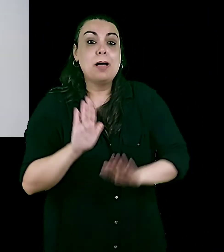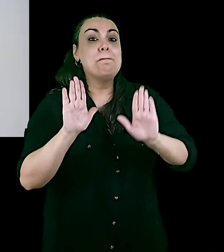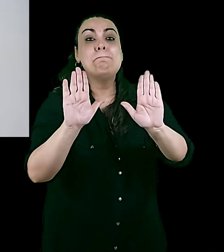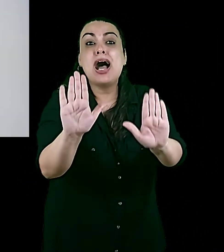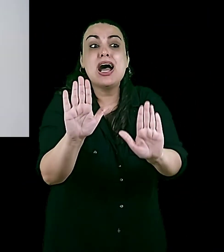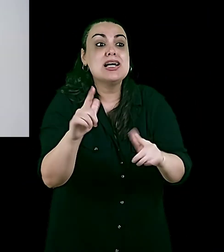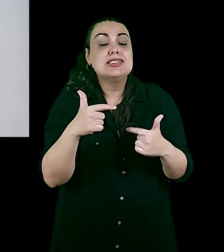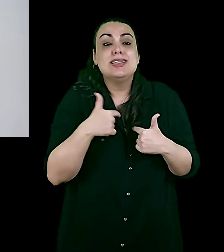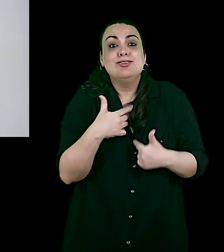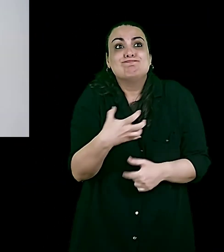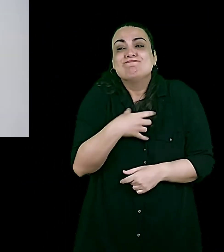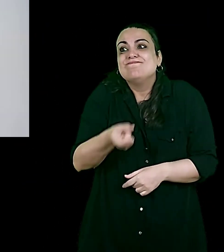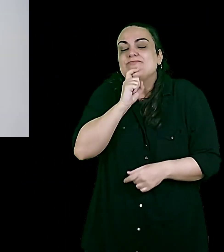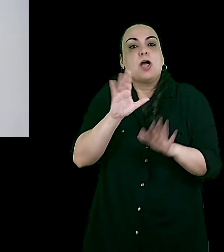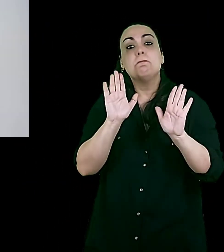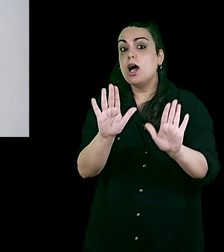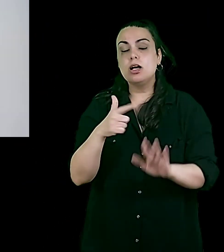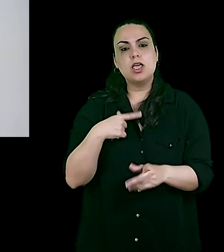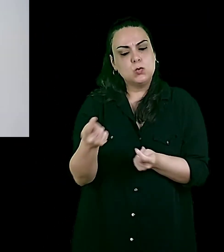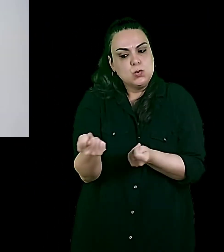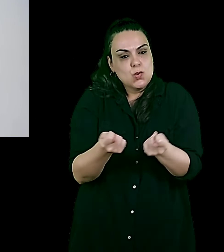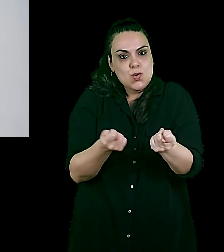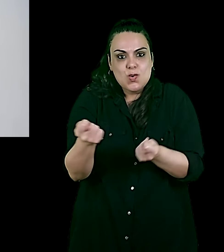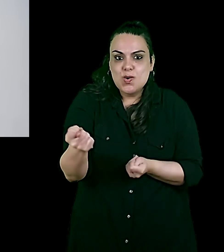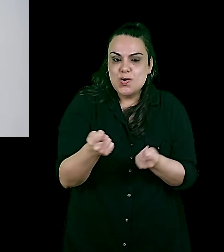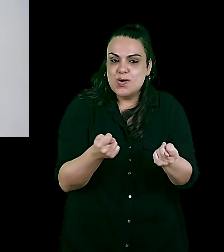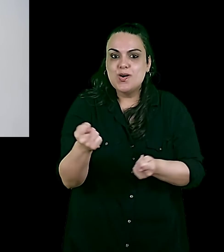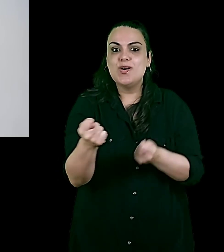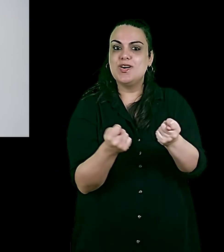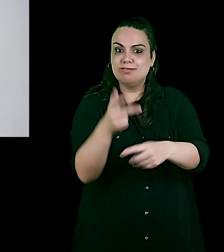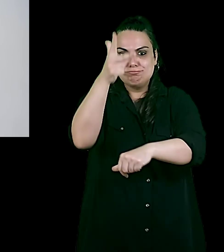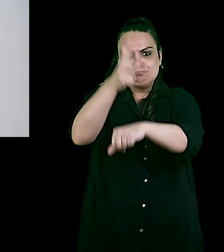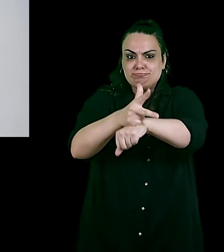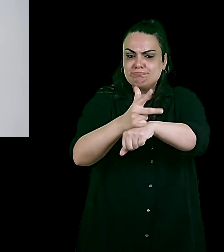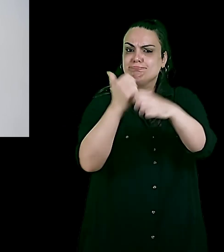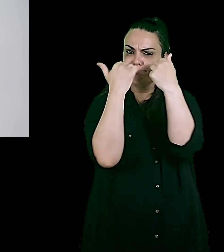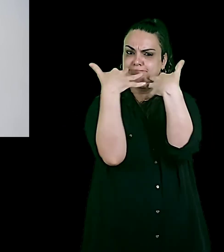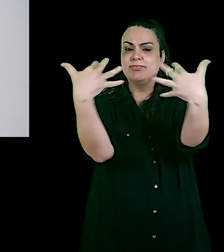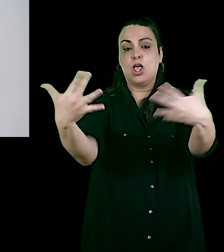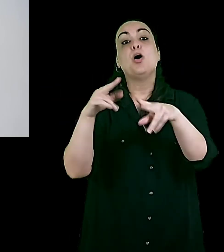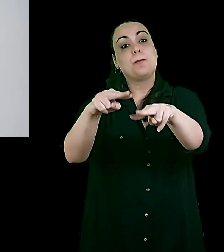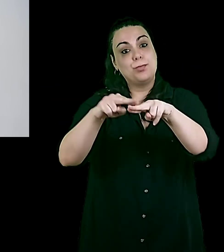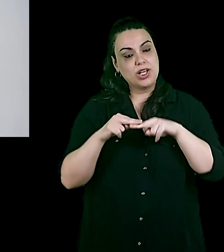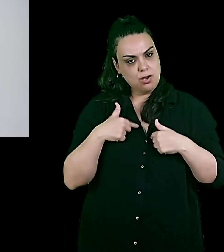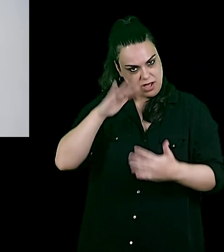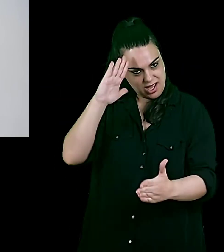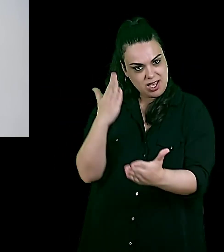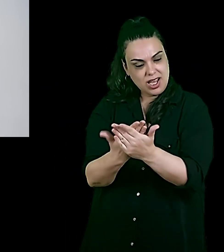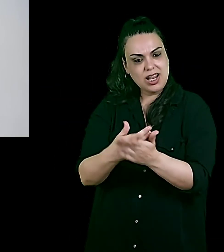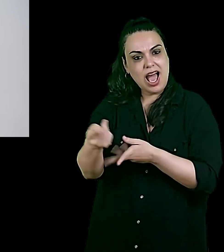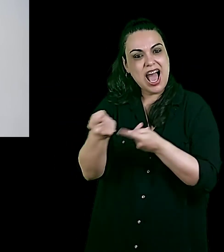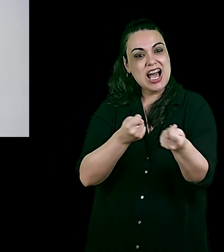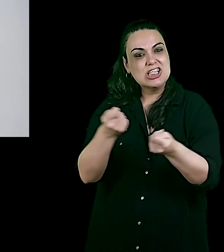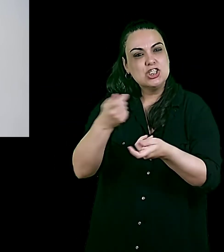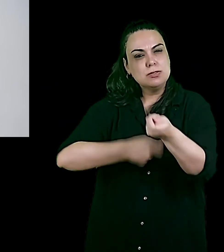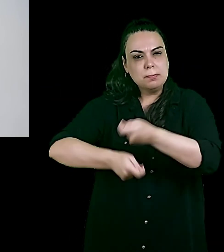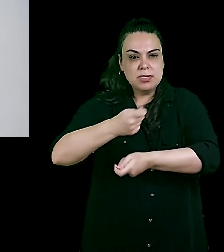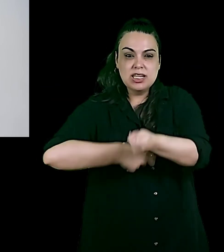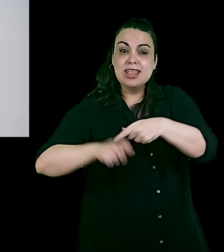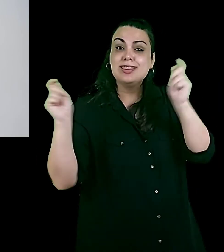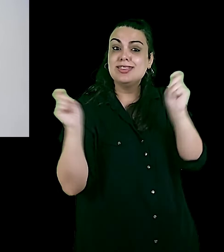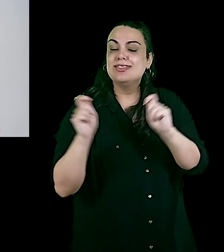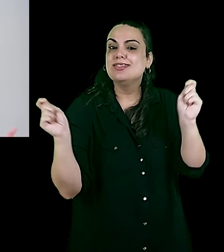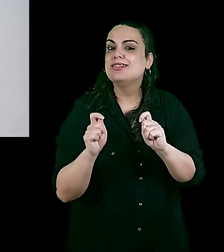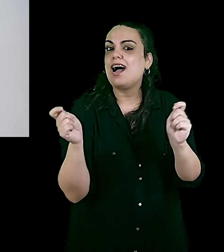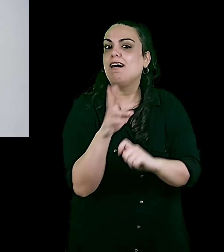Mas não me sinto confortável. Mas o que eu estou fazendo? Estou controlando. Por quê? Porque eu acredito que nessa administração a gente pode